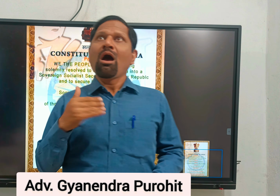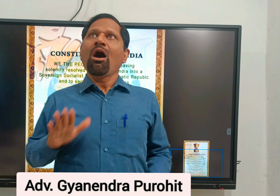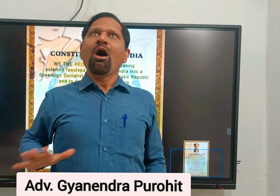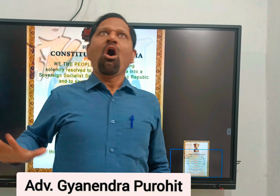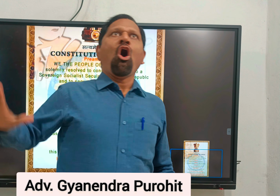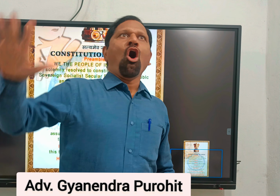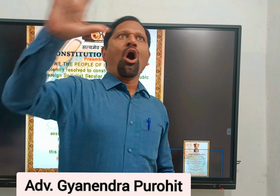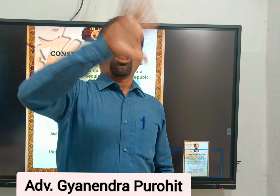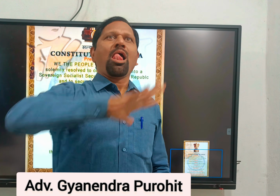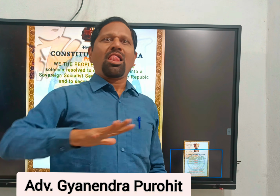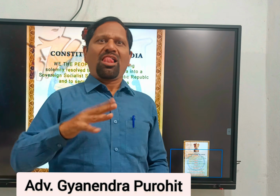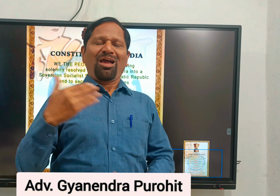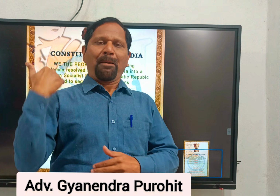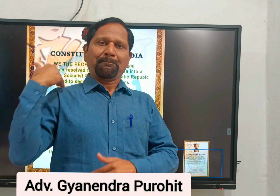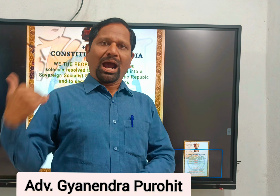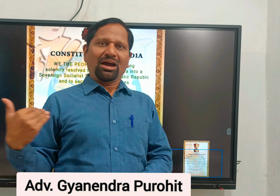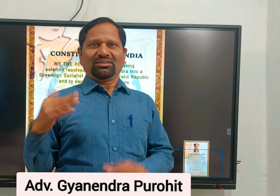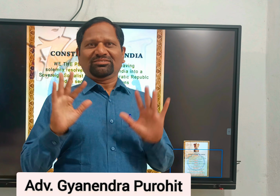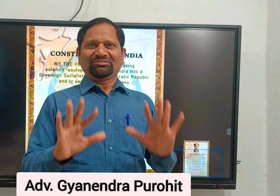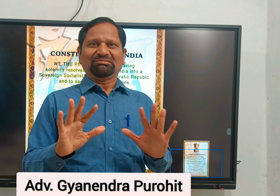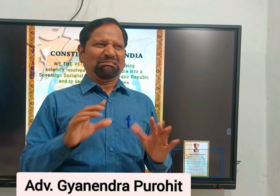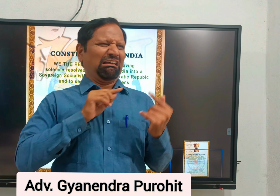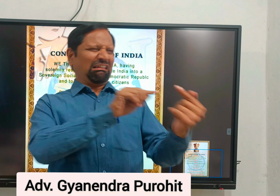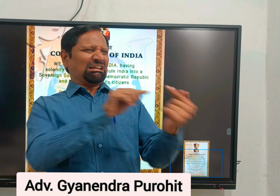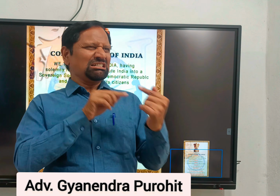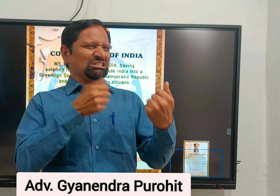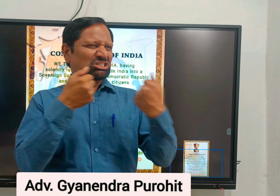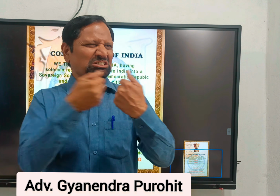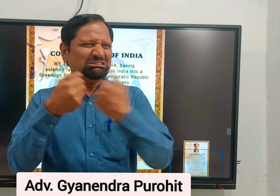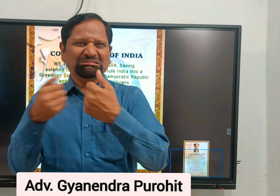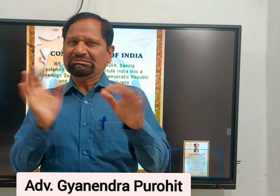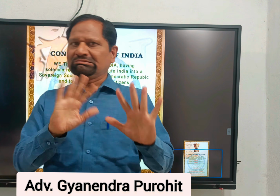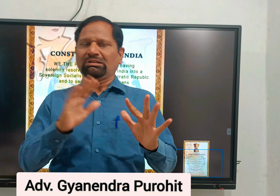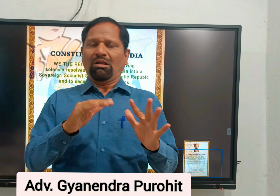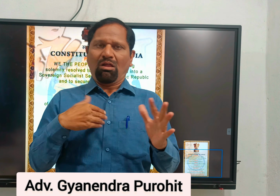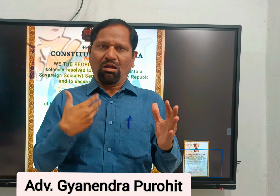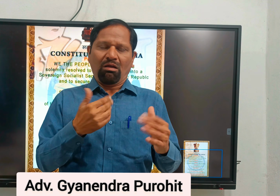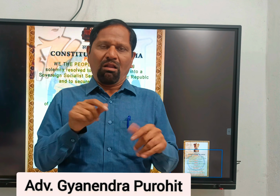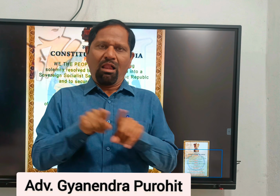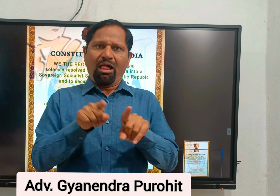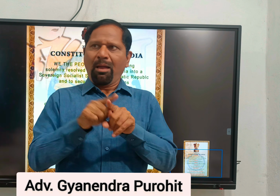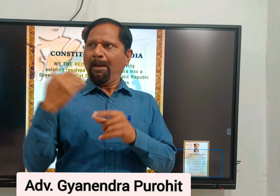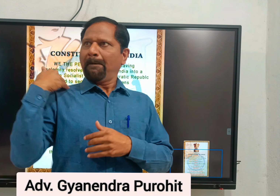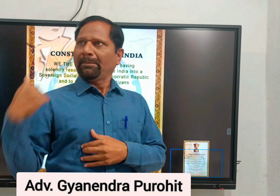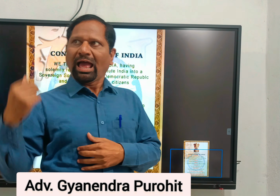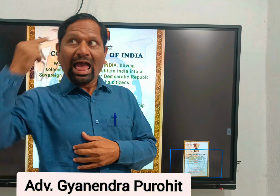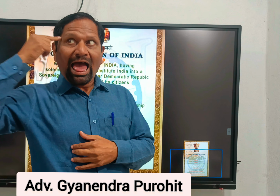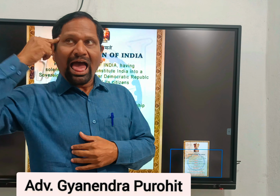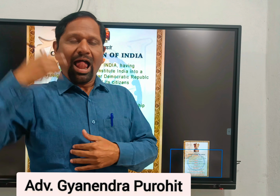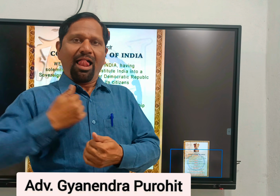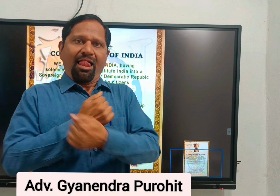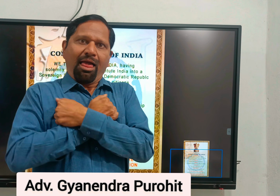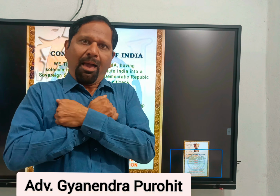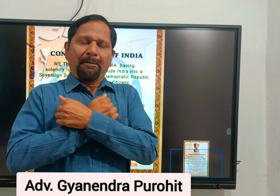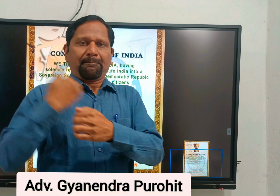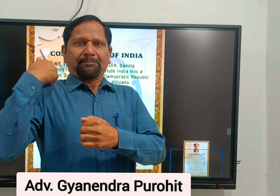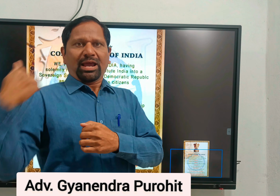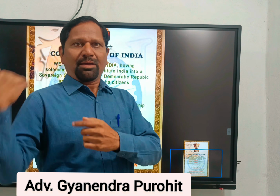बंधुत्व, भाईचारा, हम सभी लोग आपस में भाईचारा रखें, हम